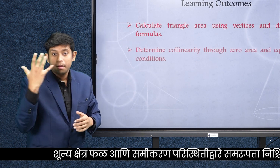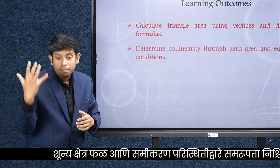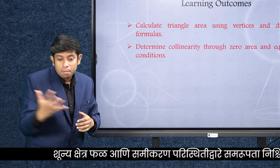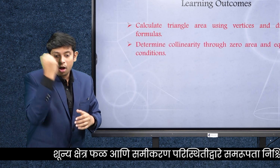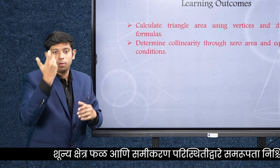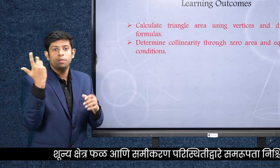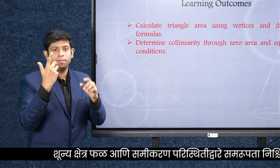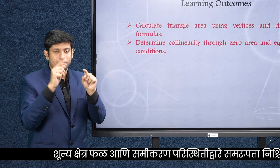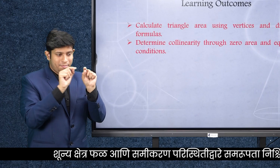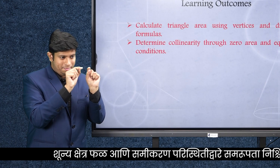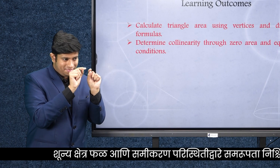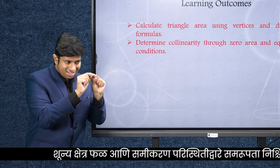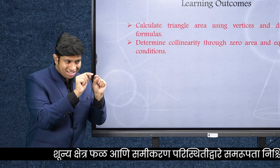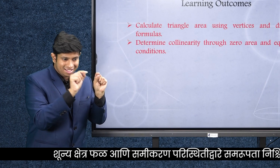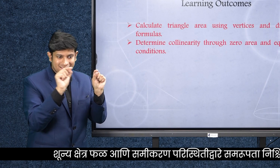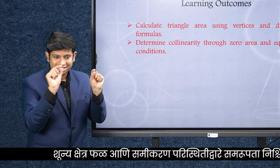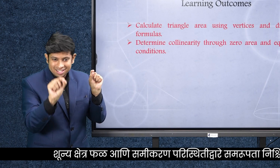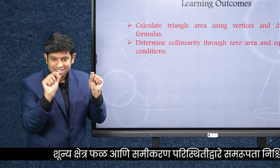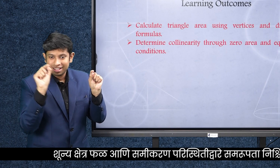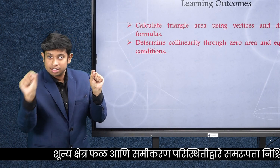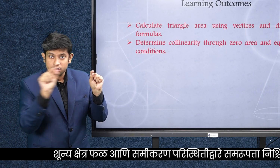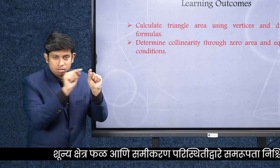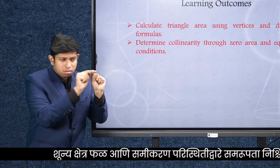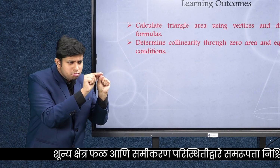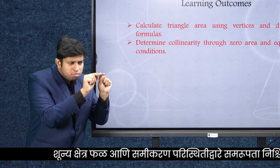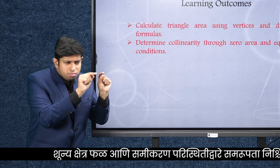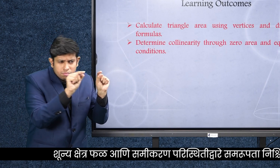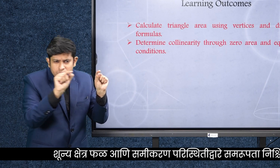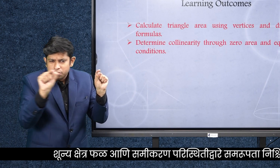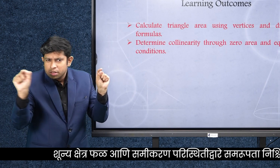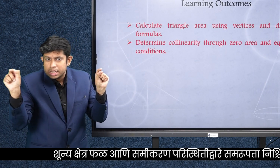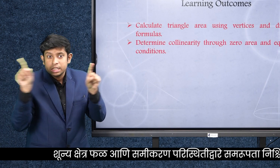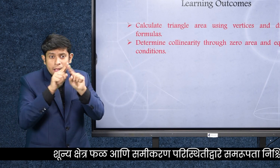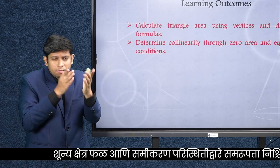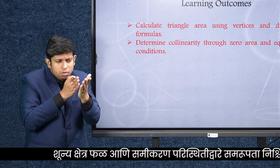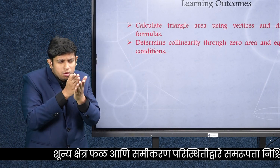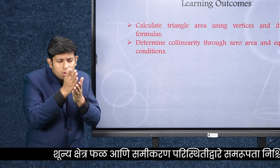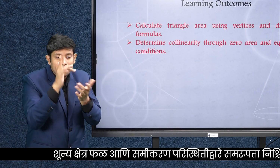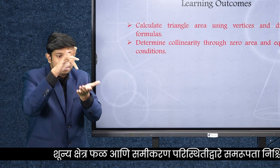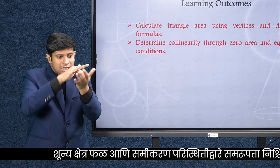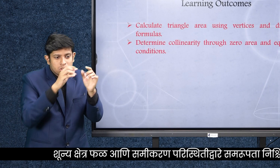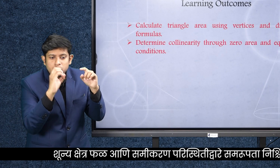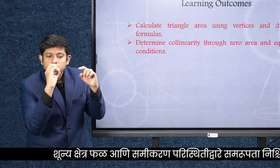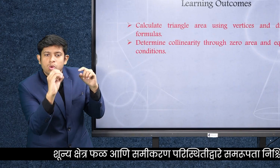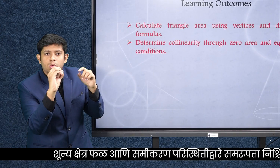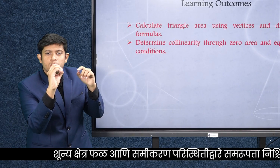शून्य क्षेत्रफळ आणि समीकरण परिस्थितीद्वारे समरूपता निश्चित करा.